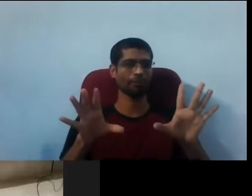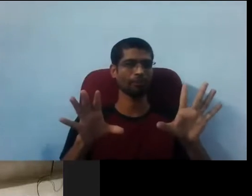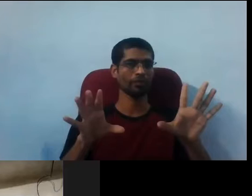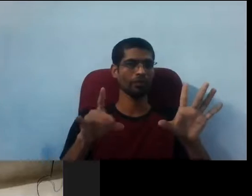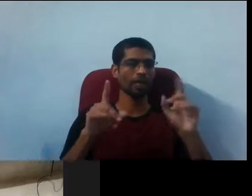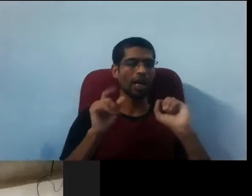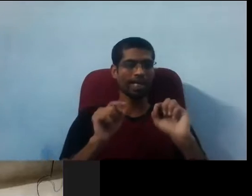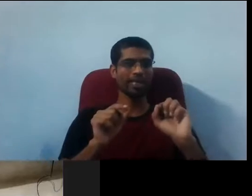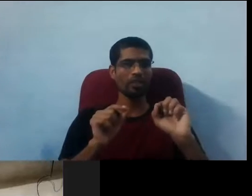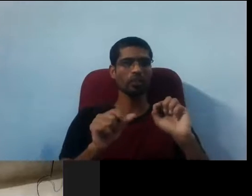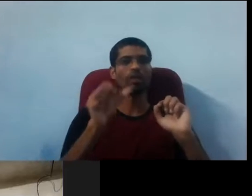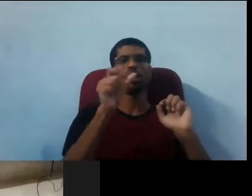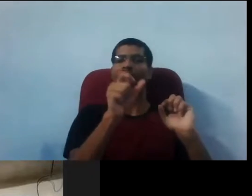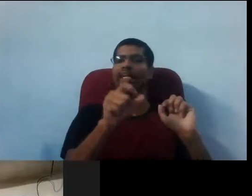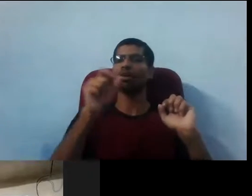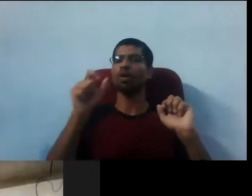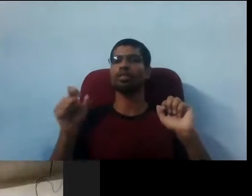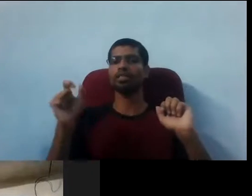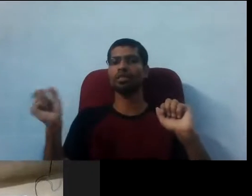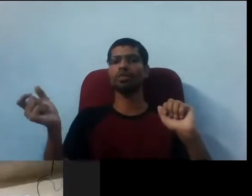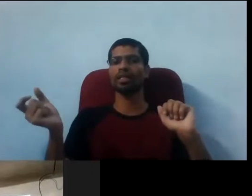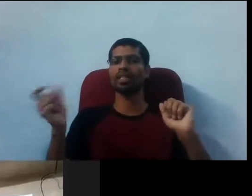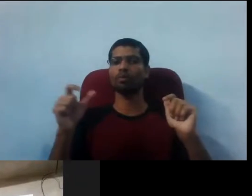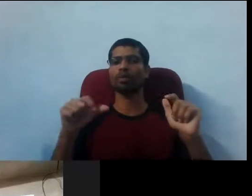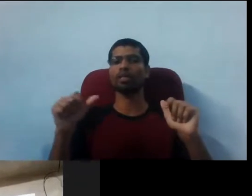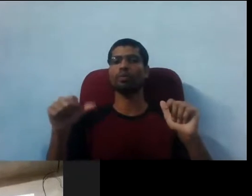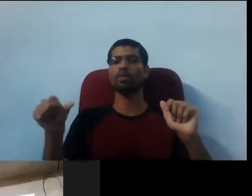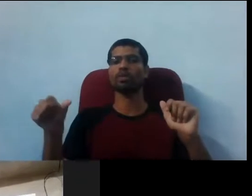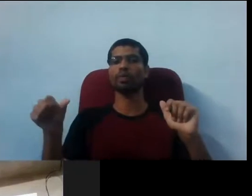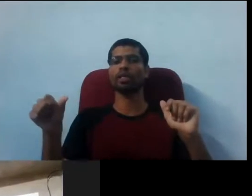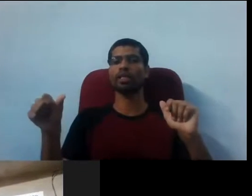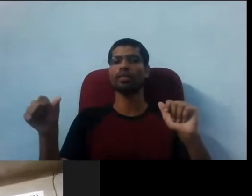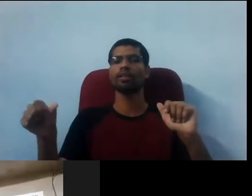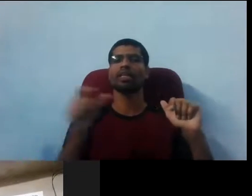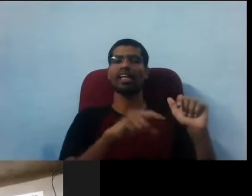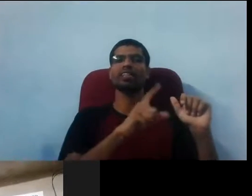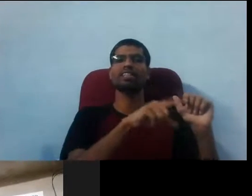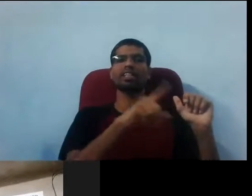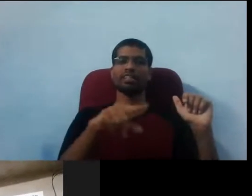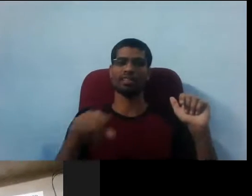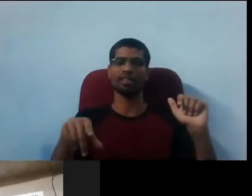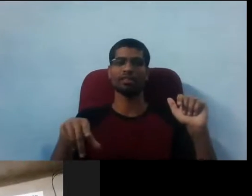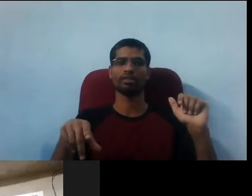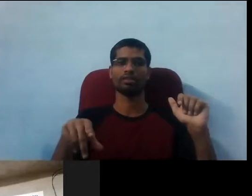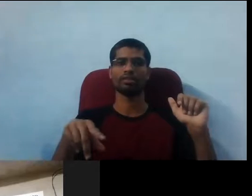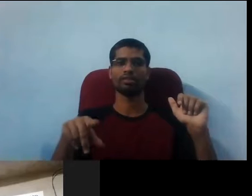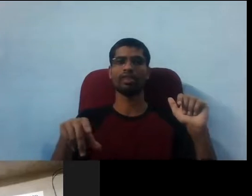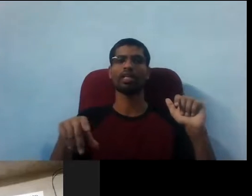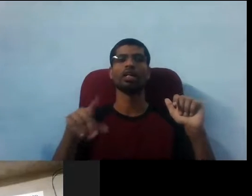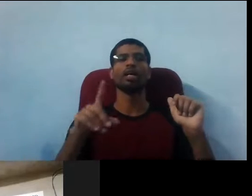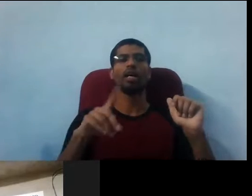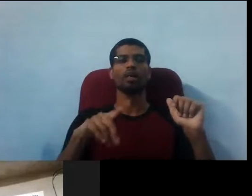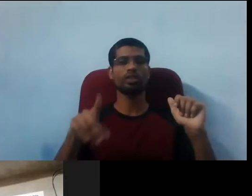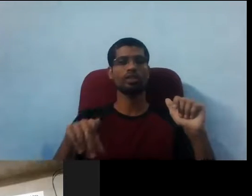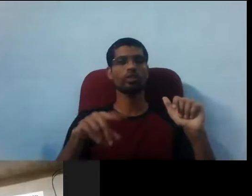के लिए, आयरन को आयरन ऑक्साइड से शुद्ध करने के लिए हम लोग क्या मेथड को प्रयोग कर रहे हैं, कैल्सिनेशन का। ठीक